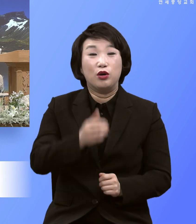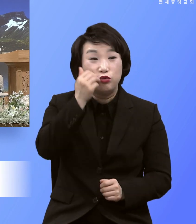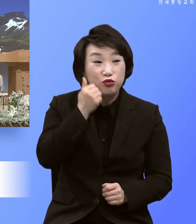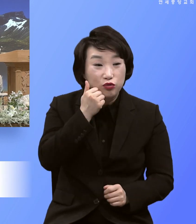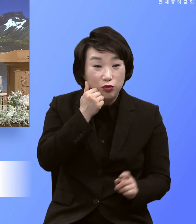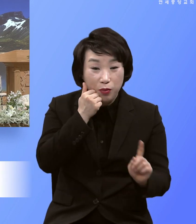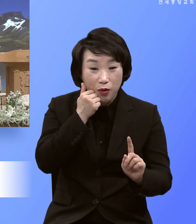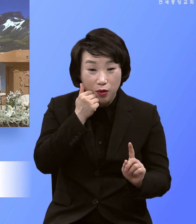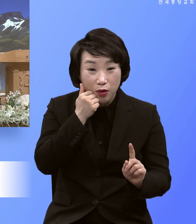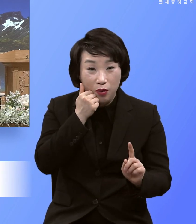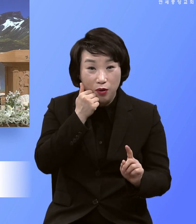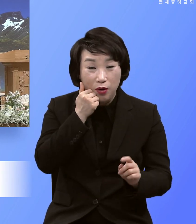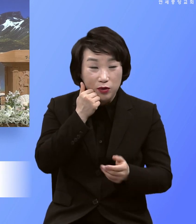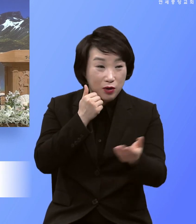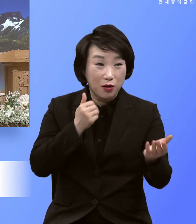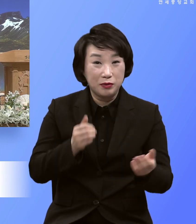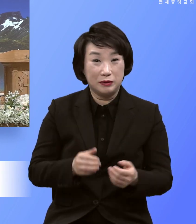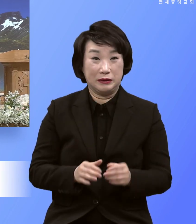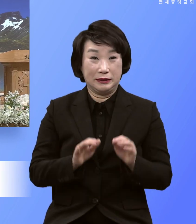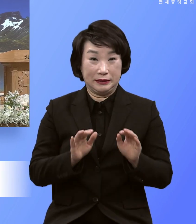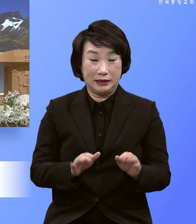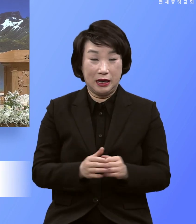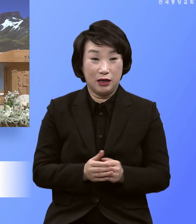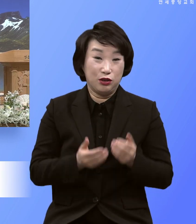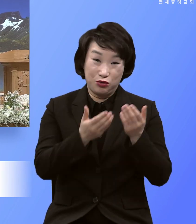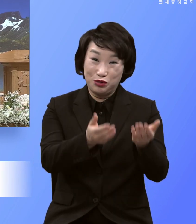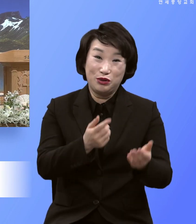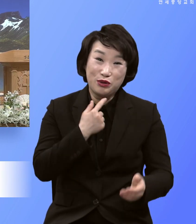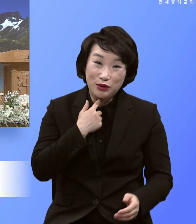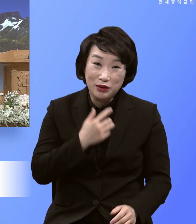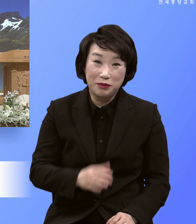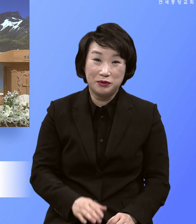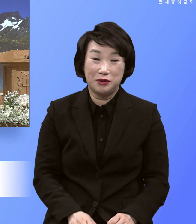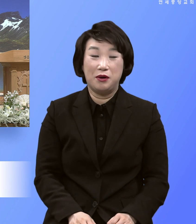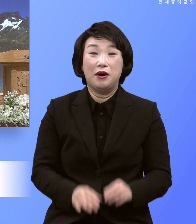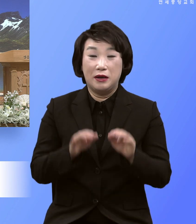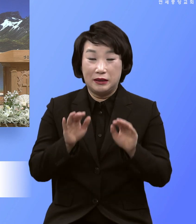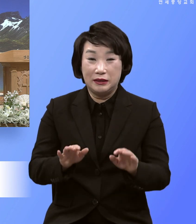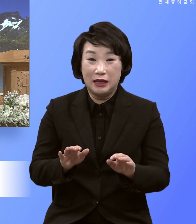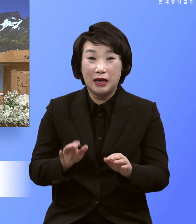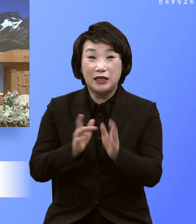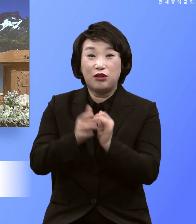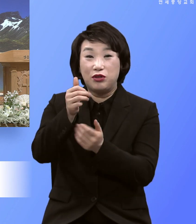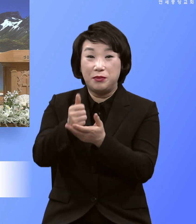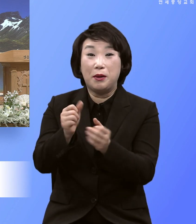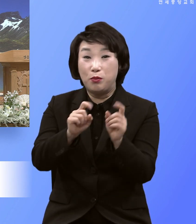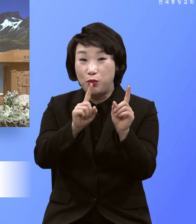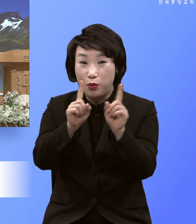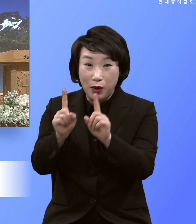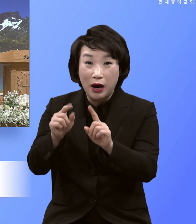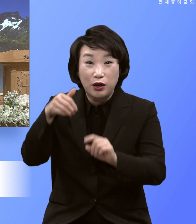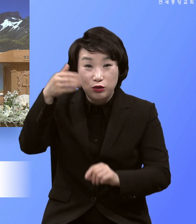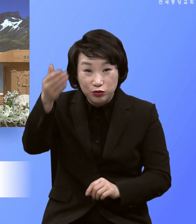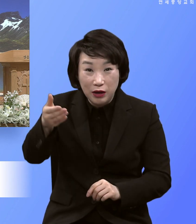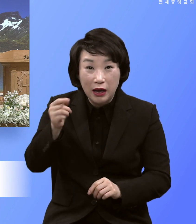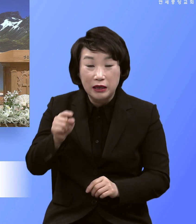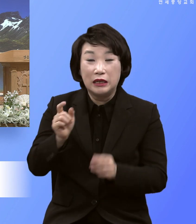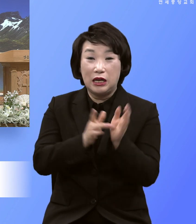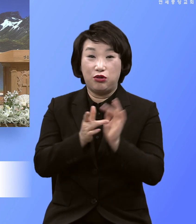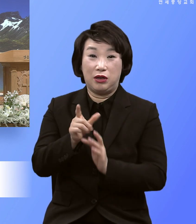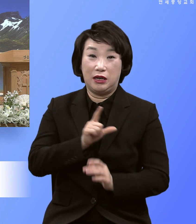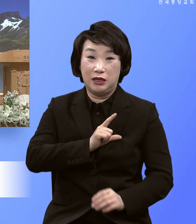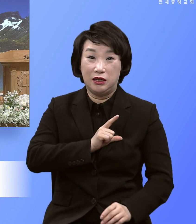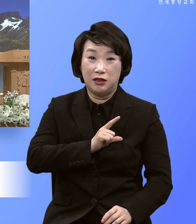누구에게 여러분들이요 주신 사실이 없으나 그나 부활하신 다음에 그